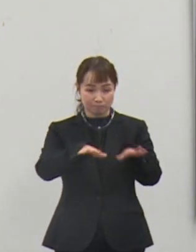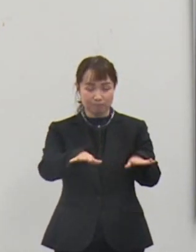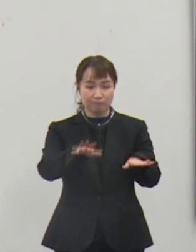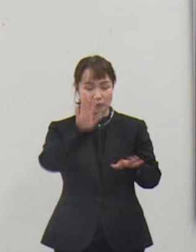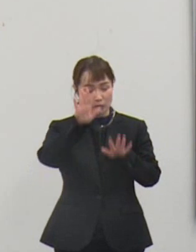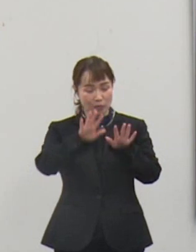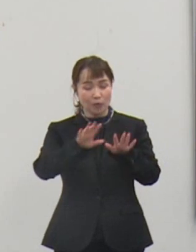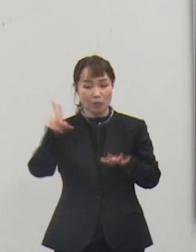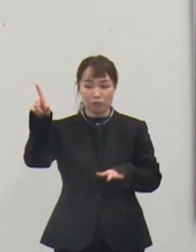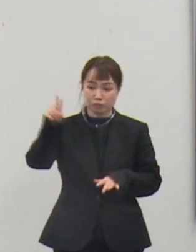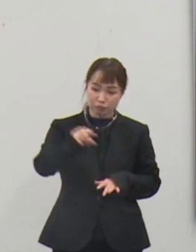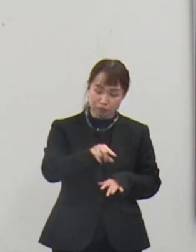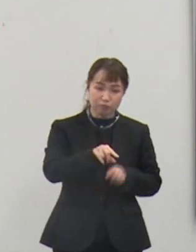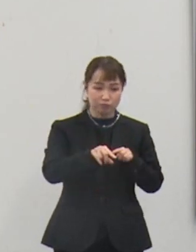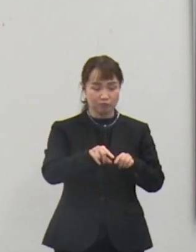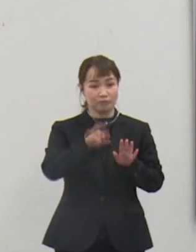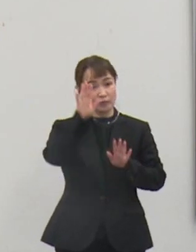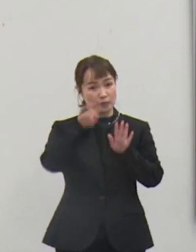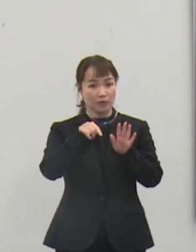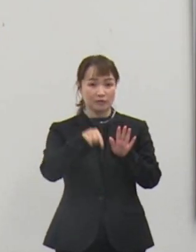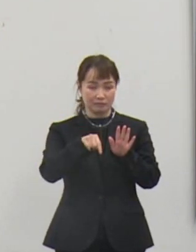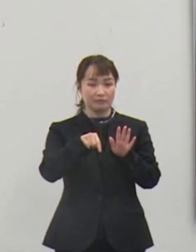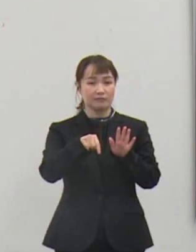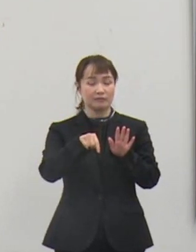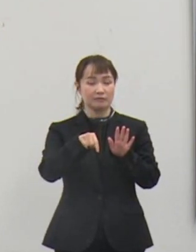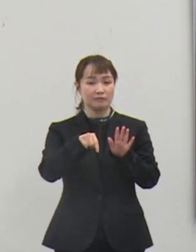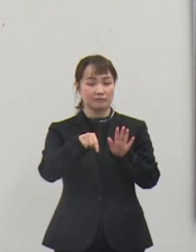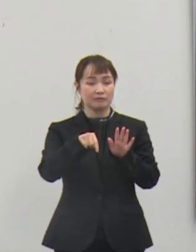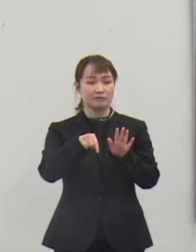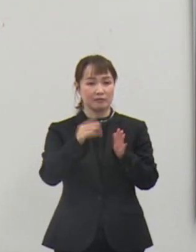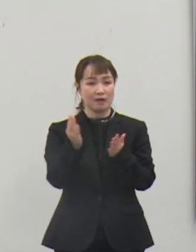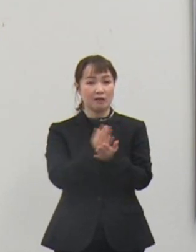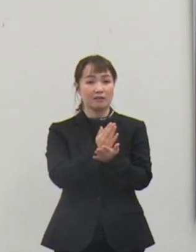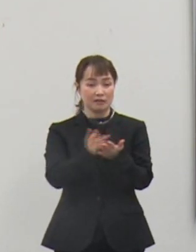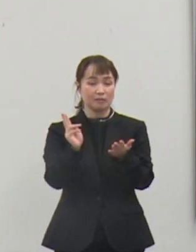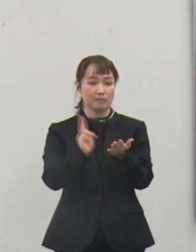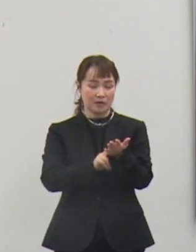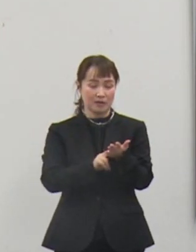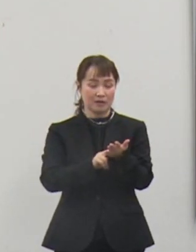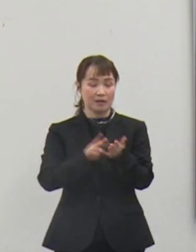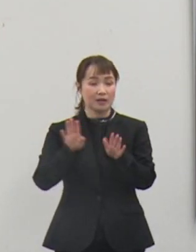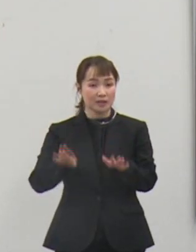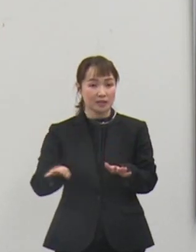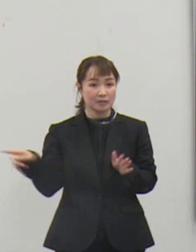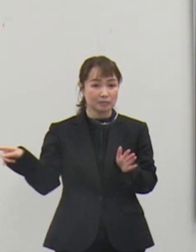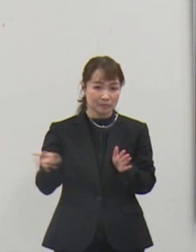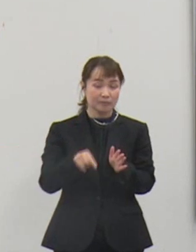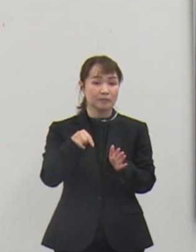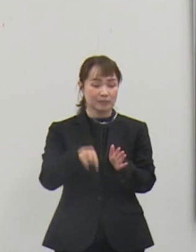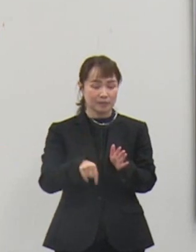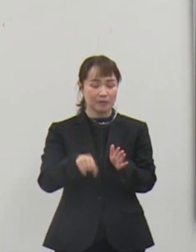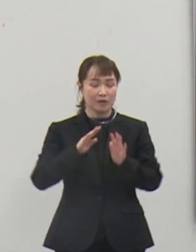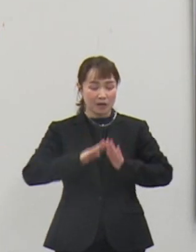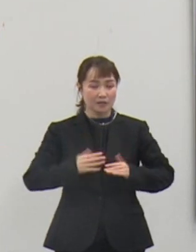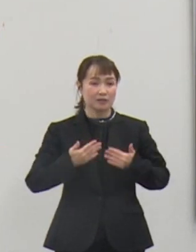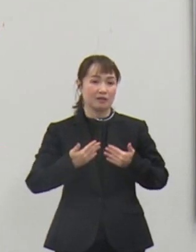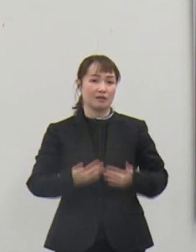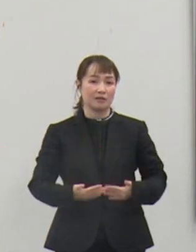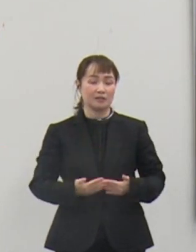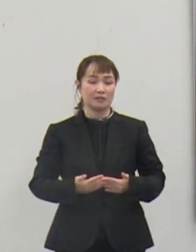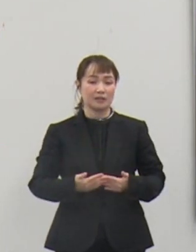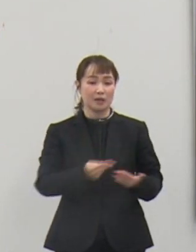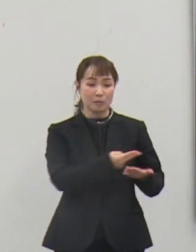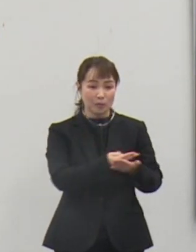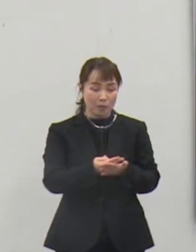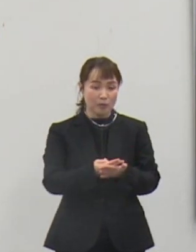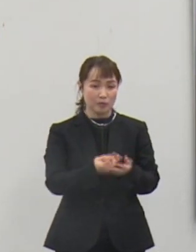が落ち着いてきているという状況を踏まえての判断ということで、これからこれまでも安心安全、病床の